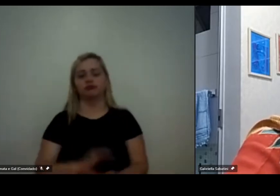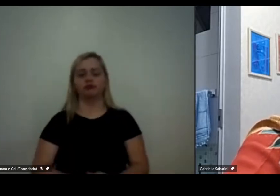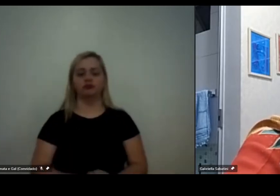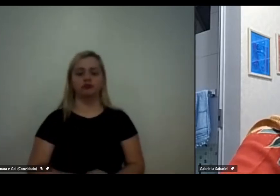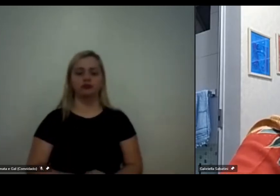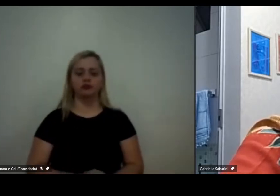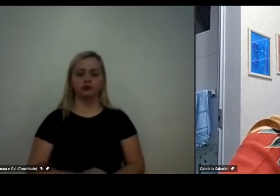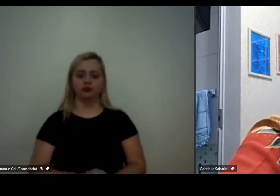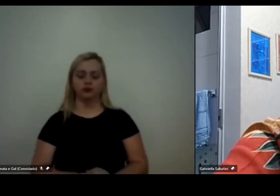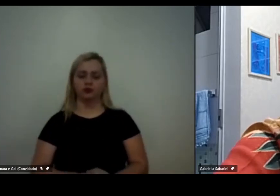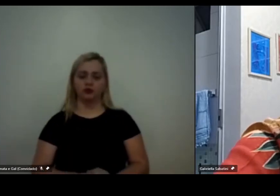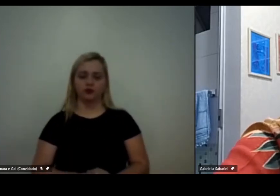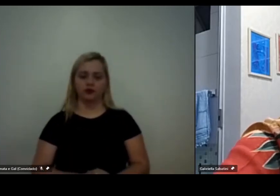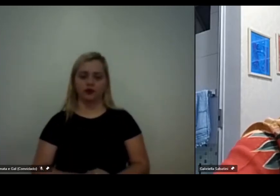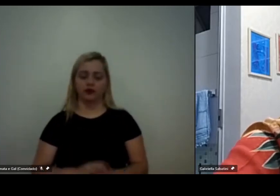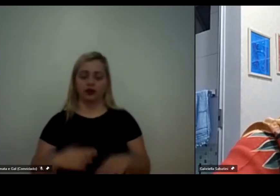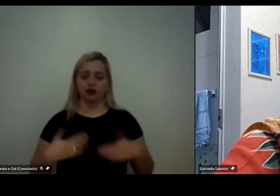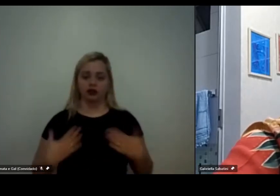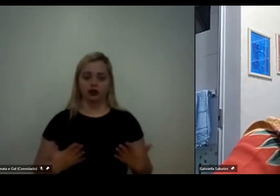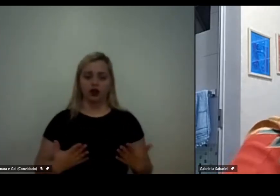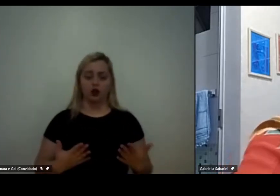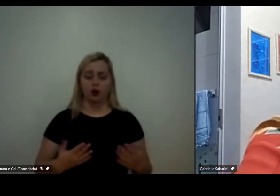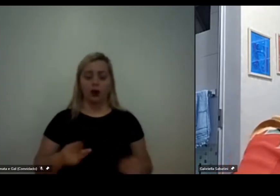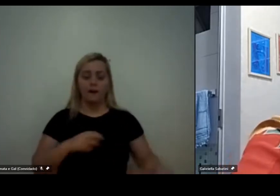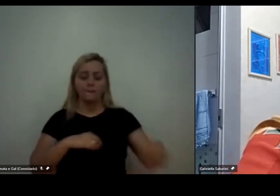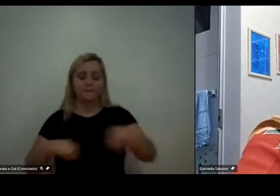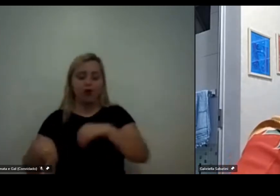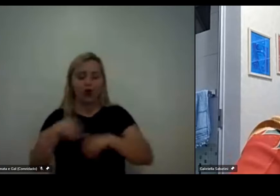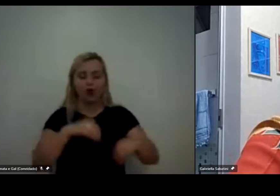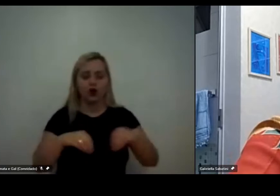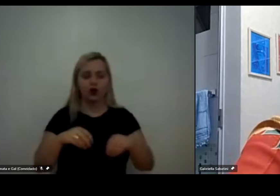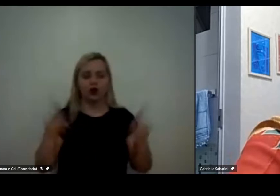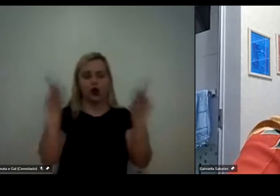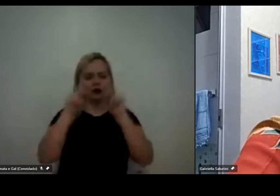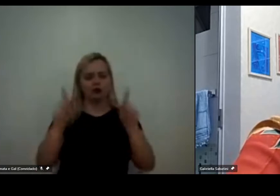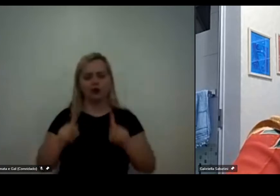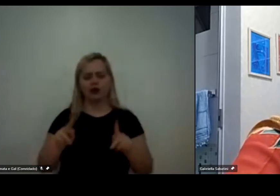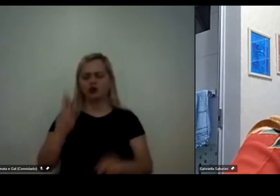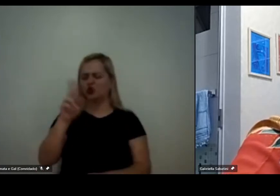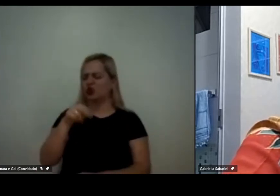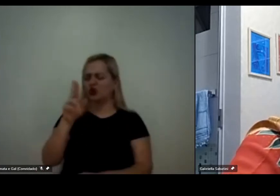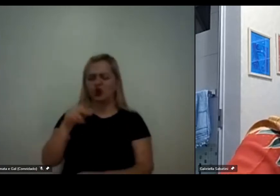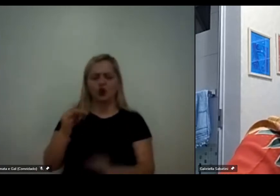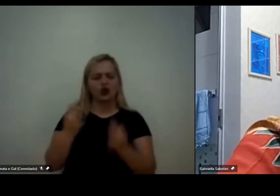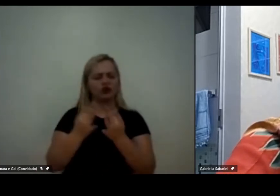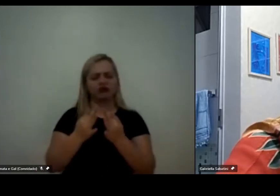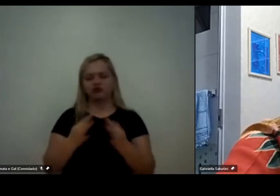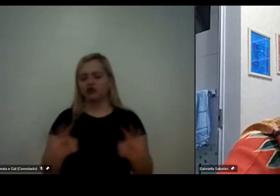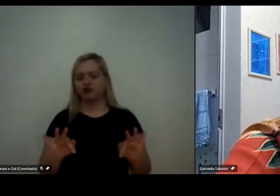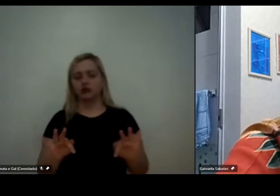Por meio dessas inquietações nunca findas, nós e muitos de vocês, amados ouvintes,